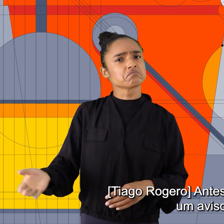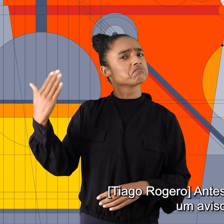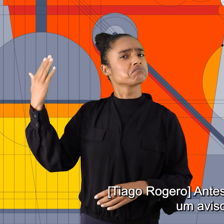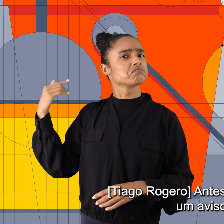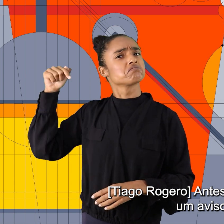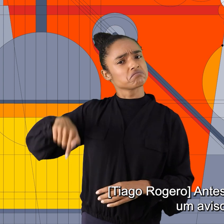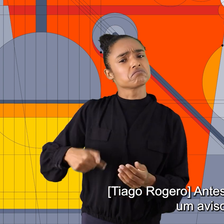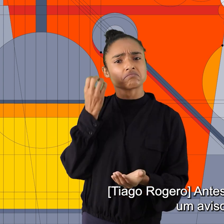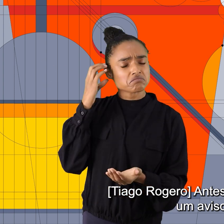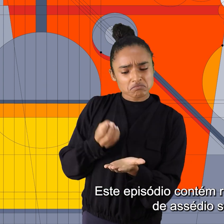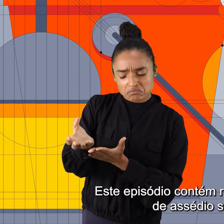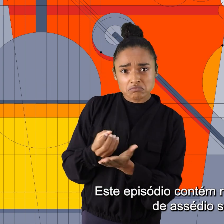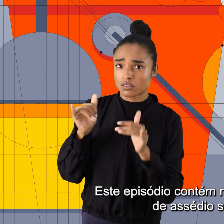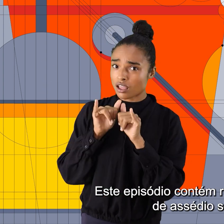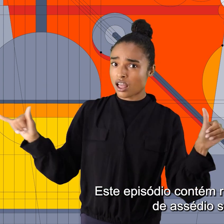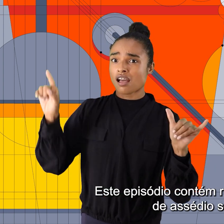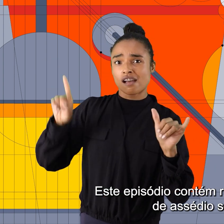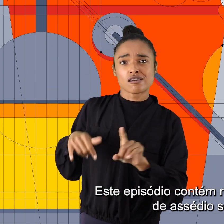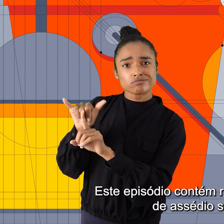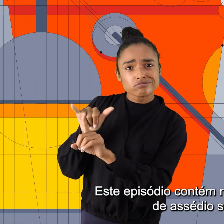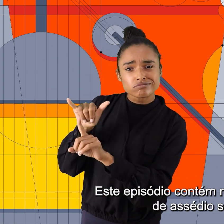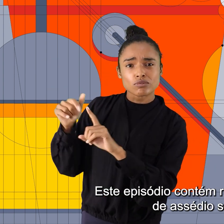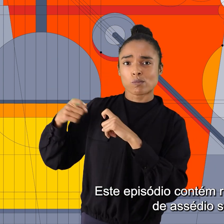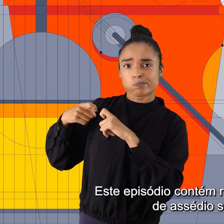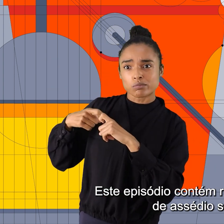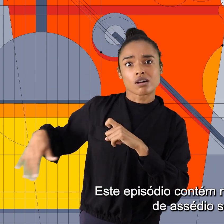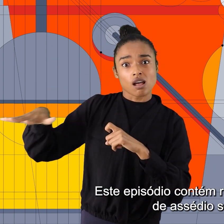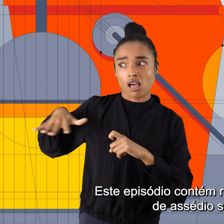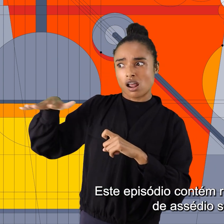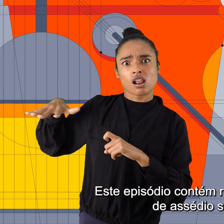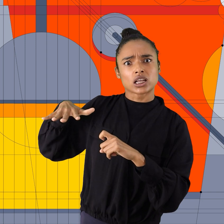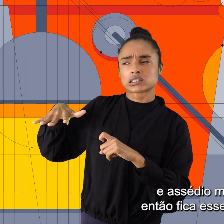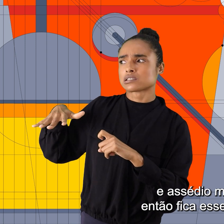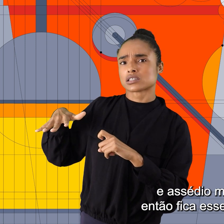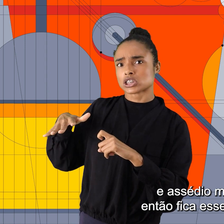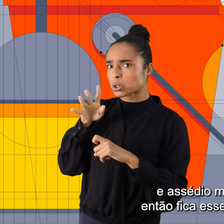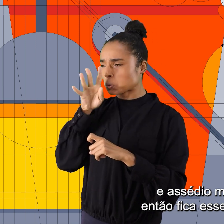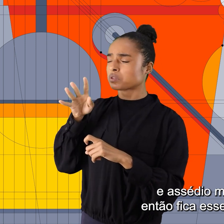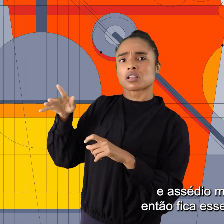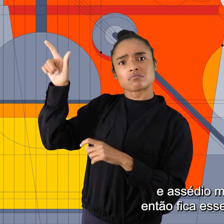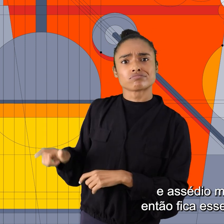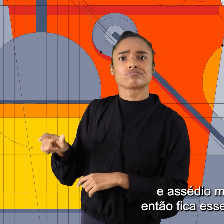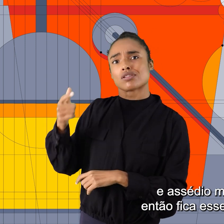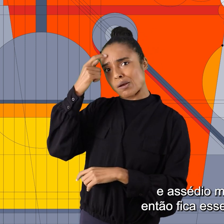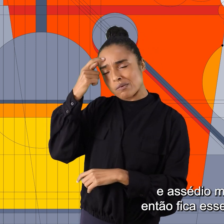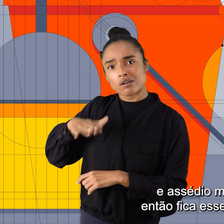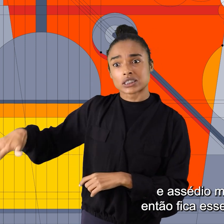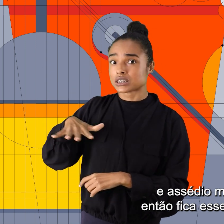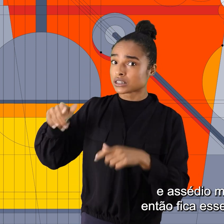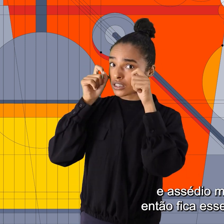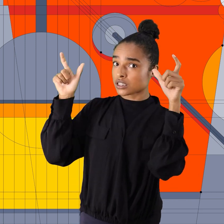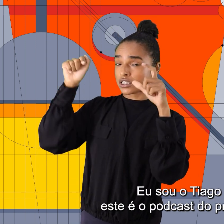Antes de começar, um aviso. Este episódio contém relatos de casos de assédio sexual e assédio moral. Então fica esse